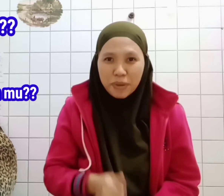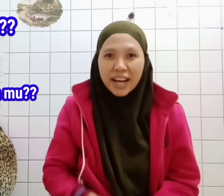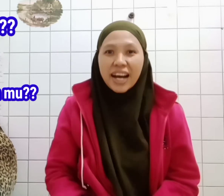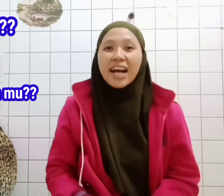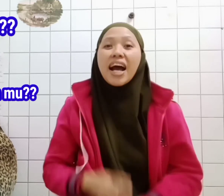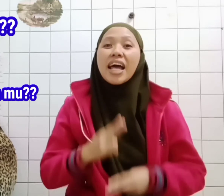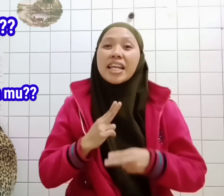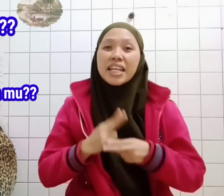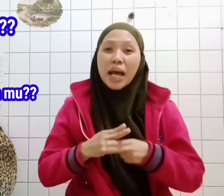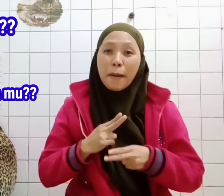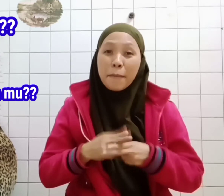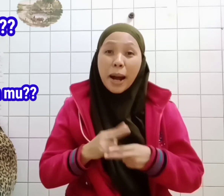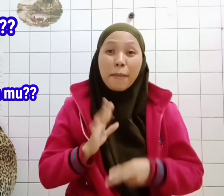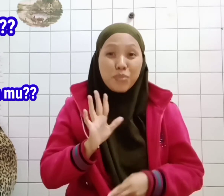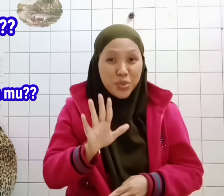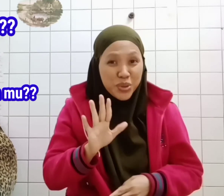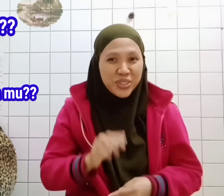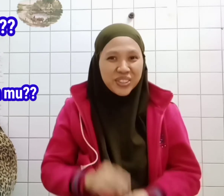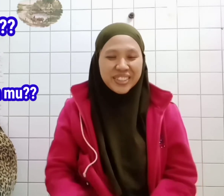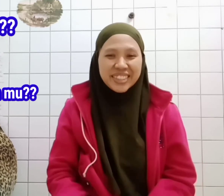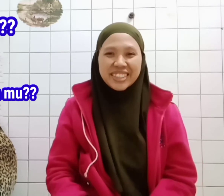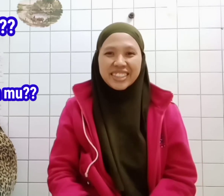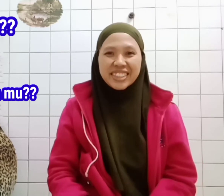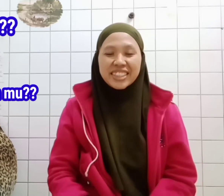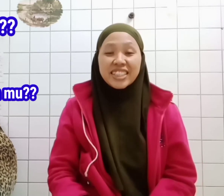Siapa namamu?